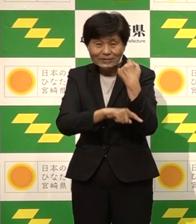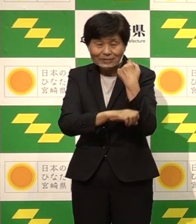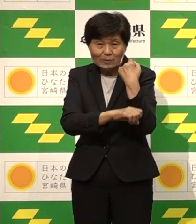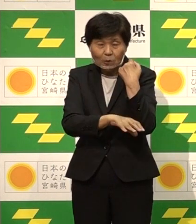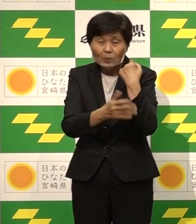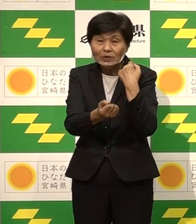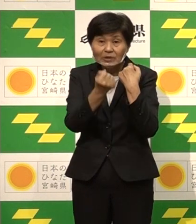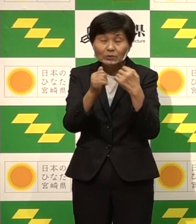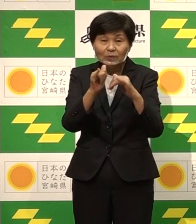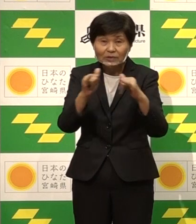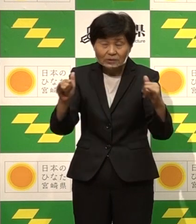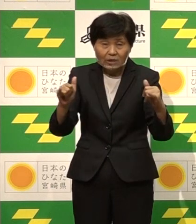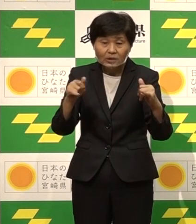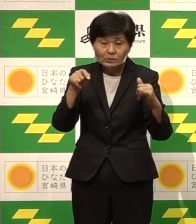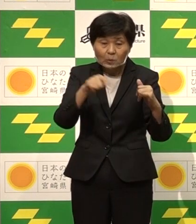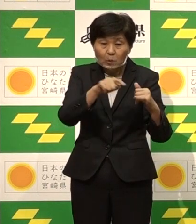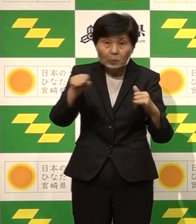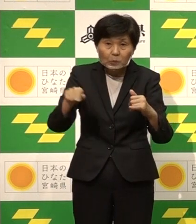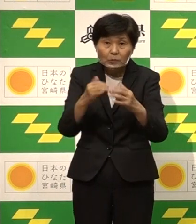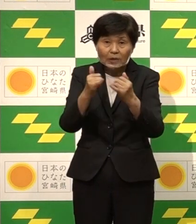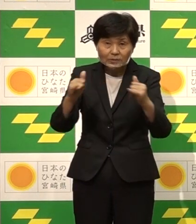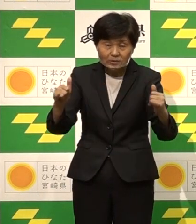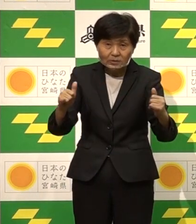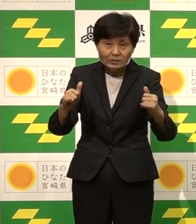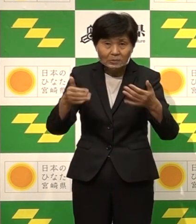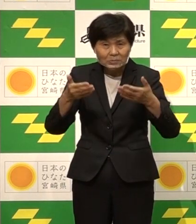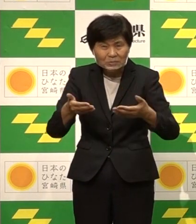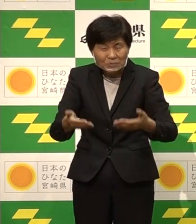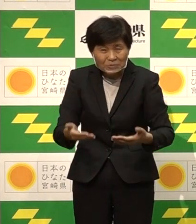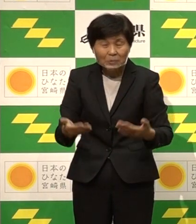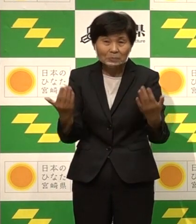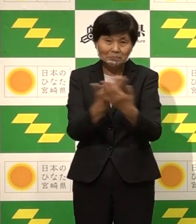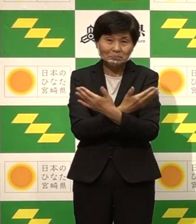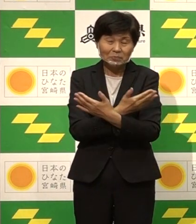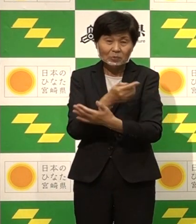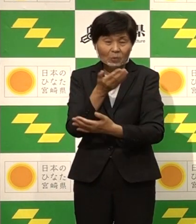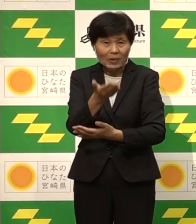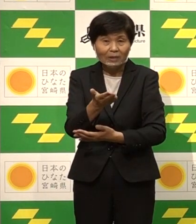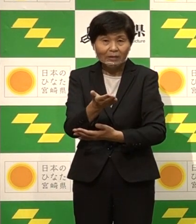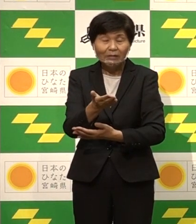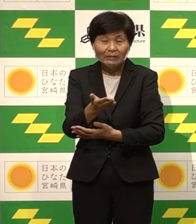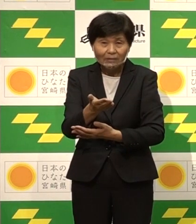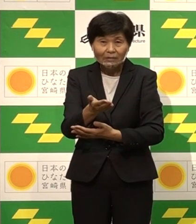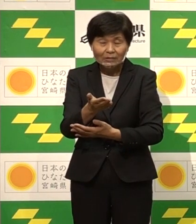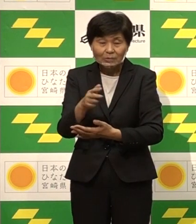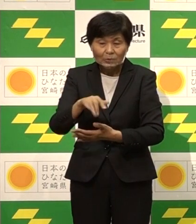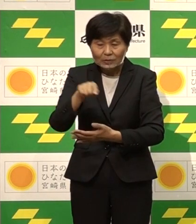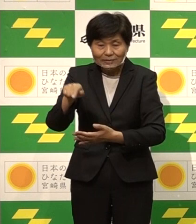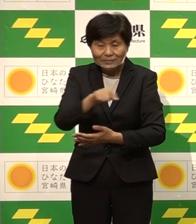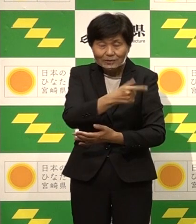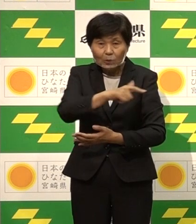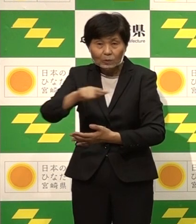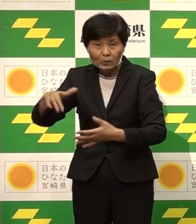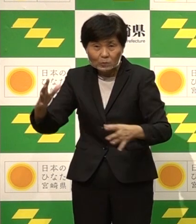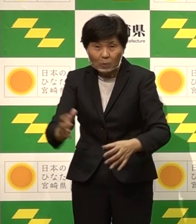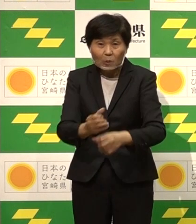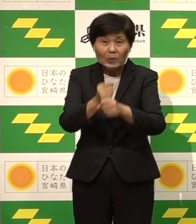か、その中で重症化される方がどれぐらいおられるのかというようなですね、そういうような総合的に判断をする中